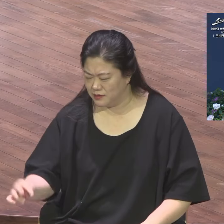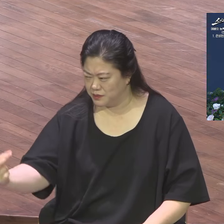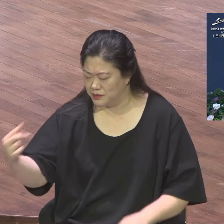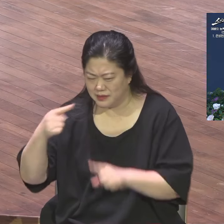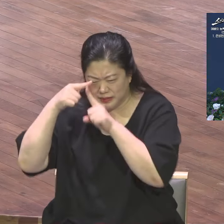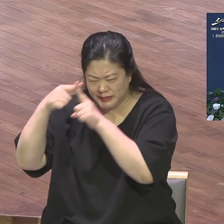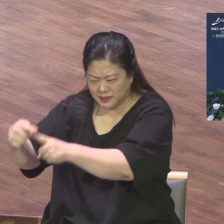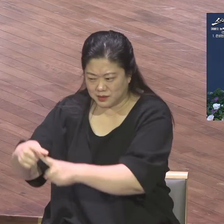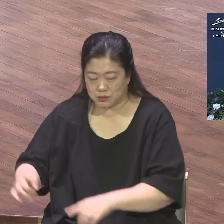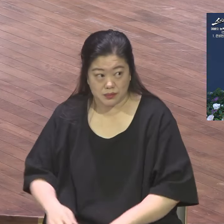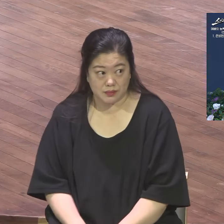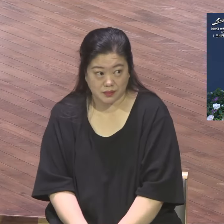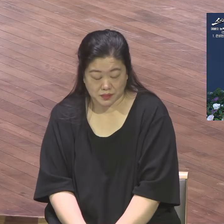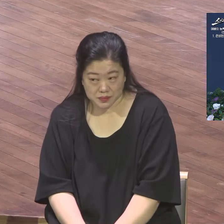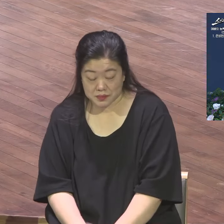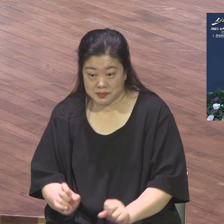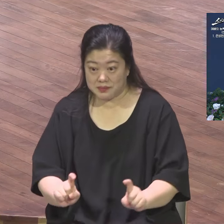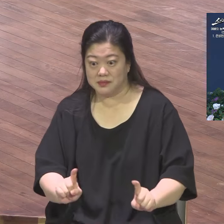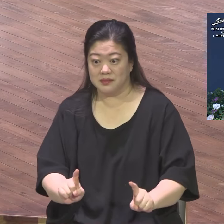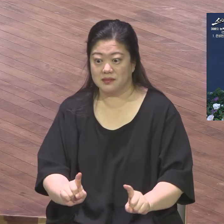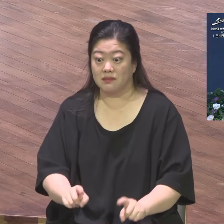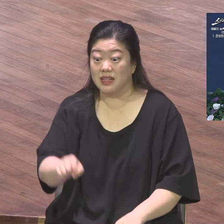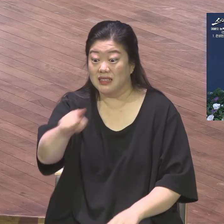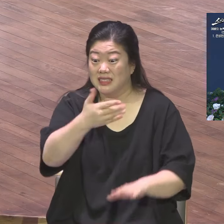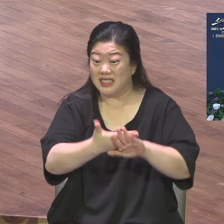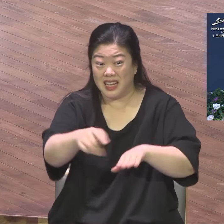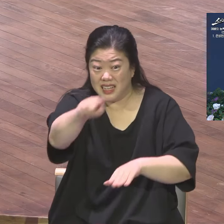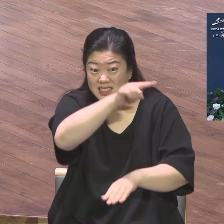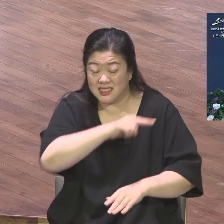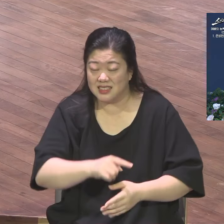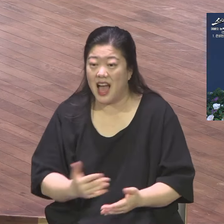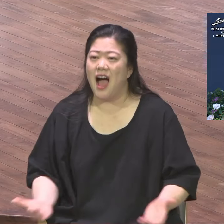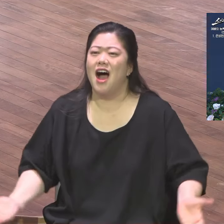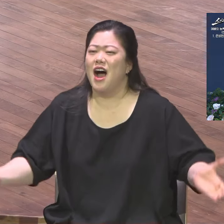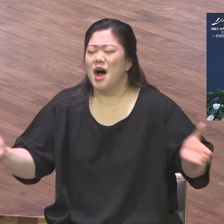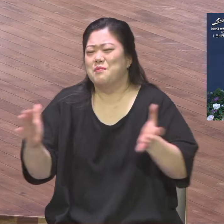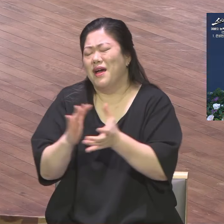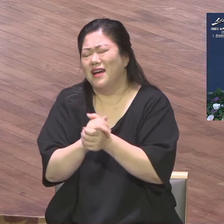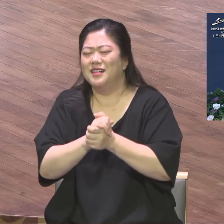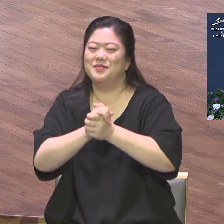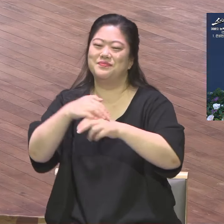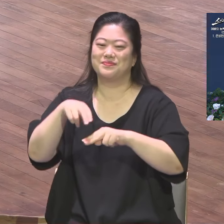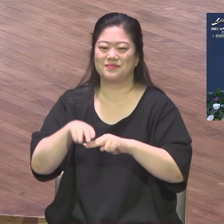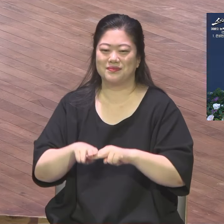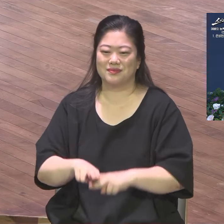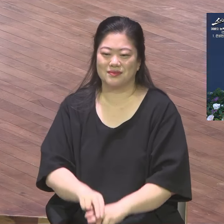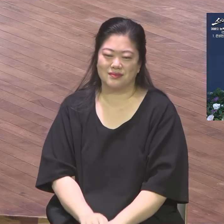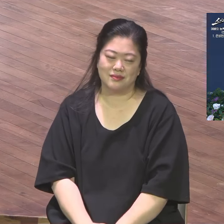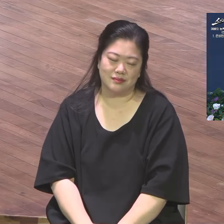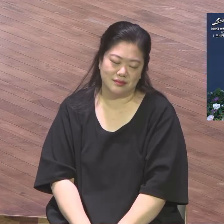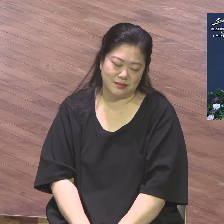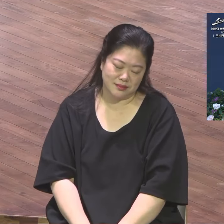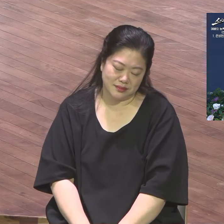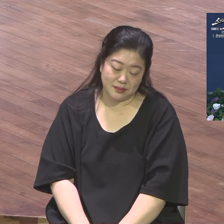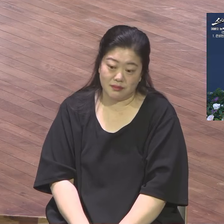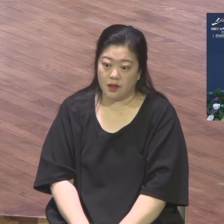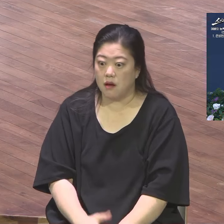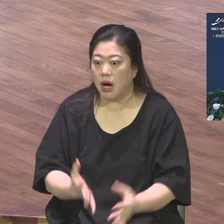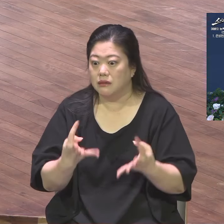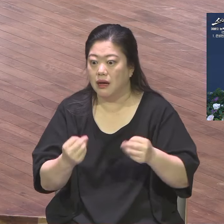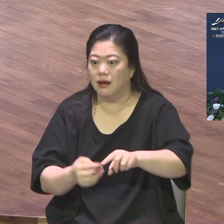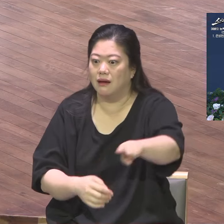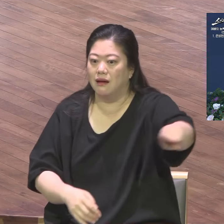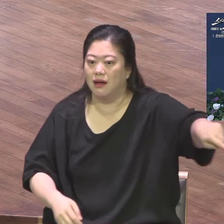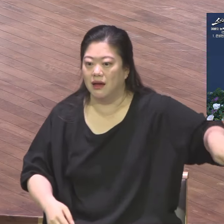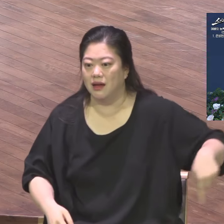만들어. 노래지, 노래. 그게 뭐 찬양이냐. 부르고 끝. 끝이야. 그 다음 막 농담, 막